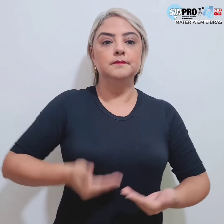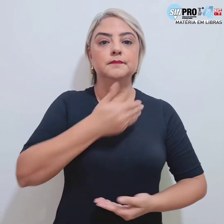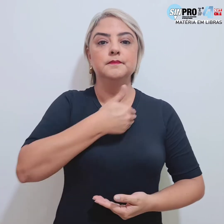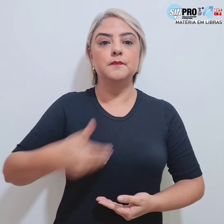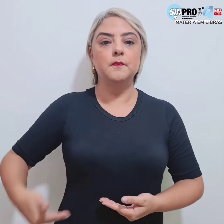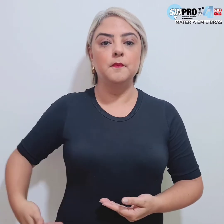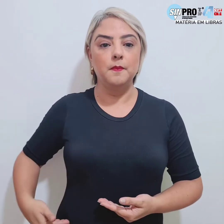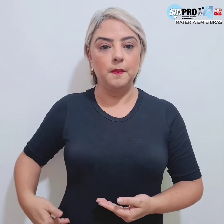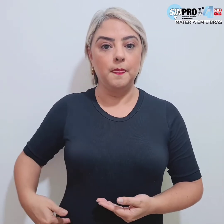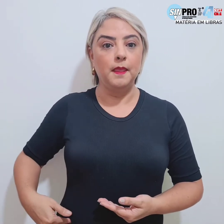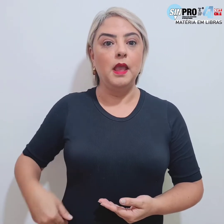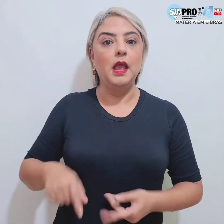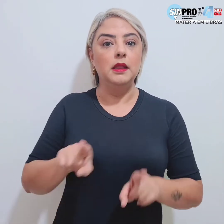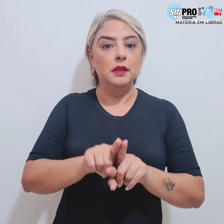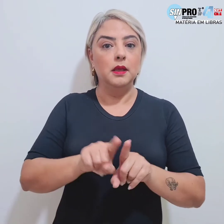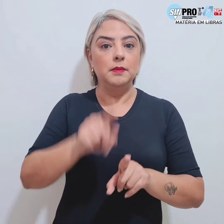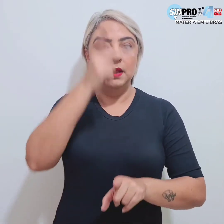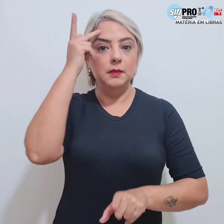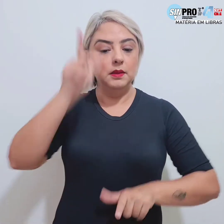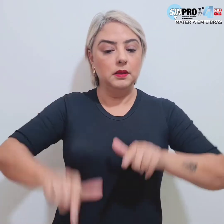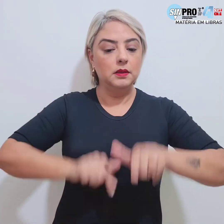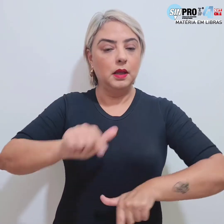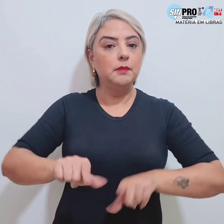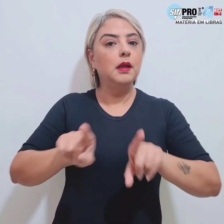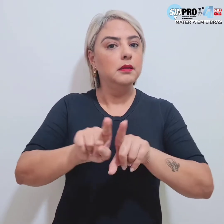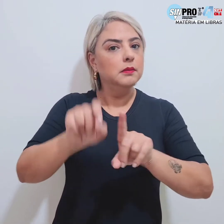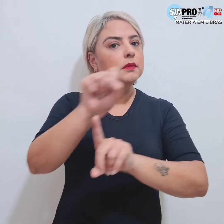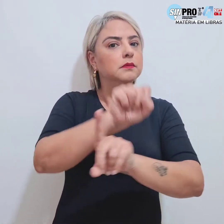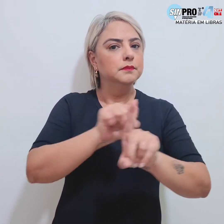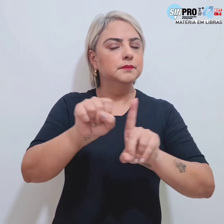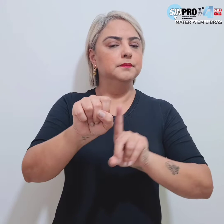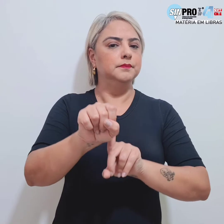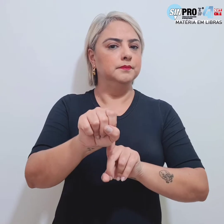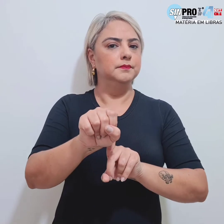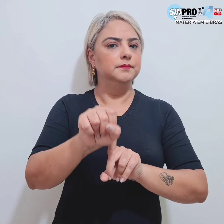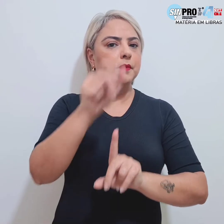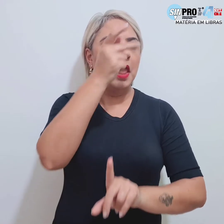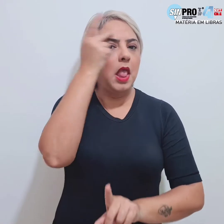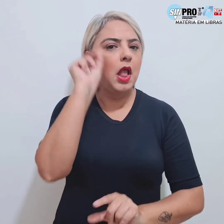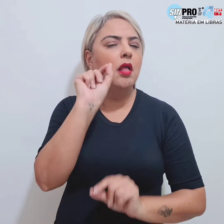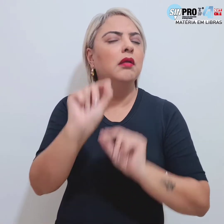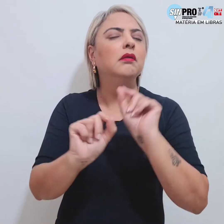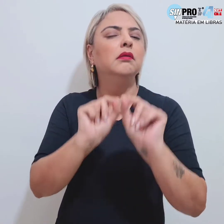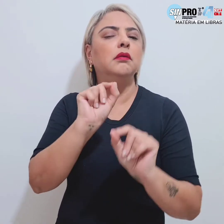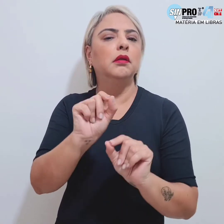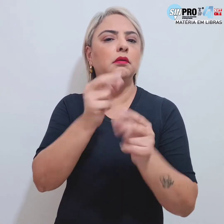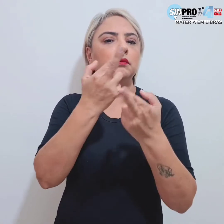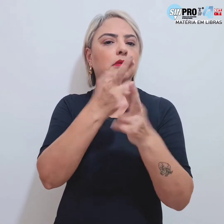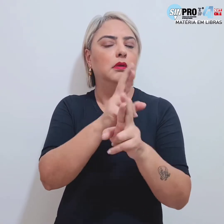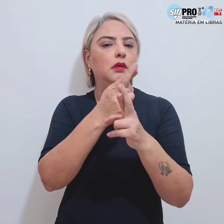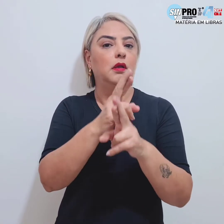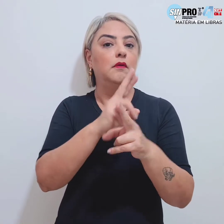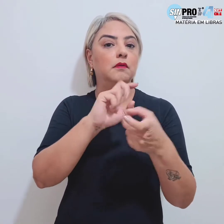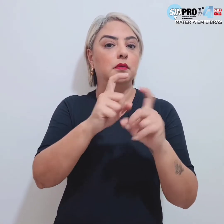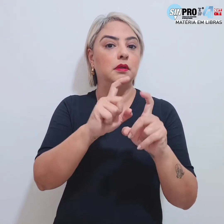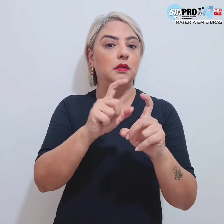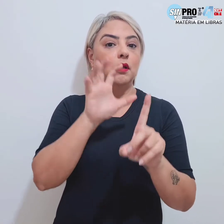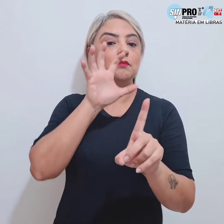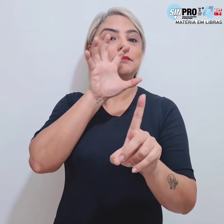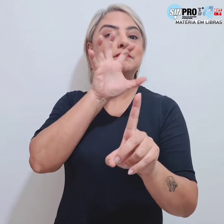seus servidores e na sociedade. Quem a reforma administrativa atinge, de